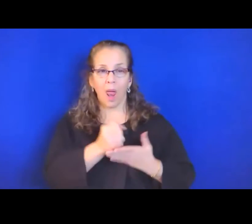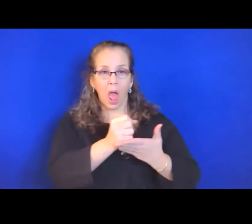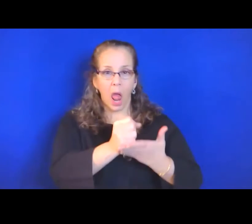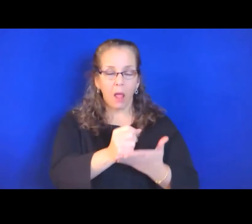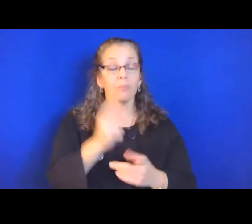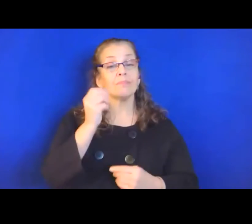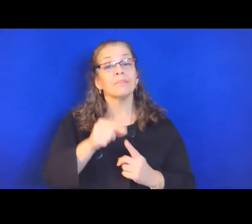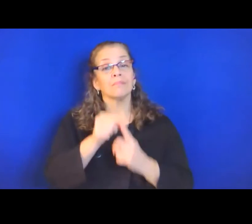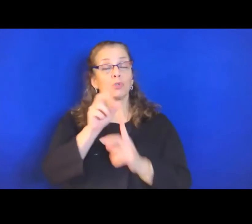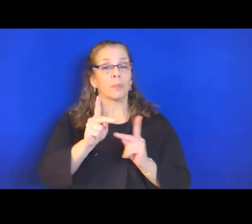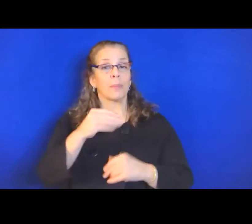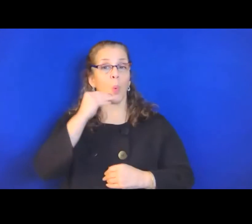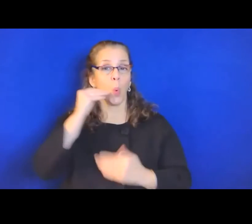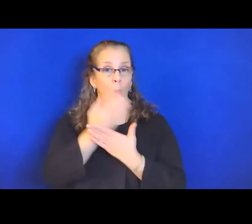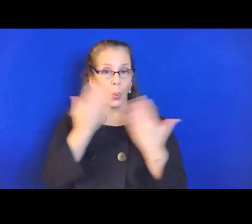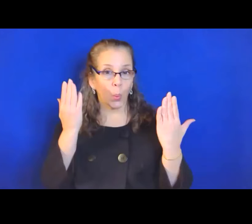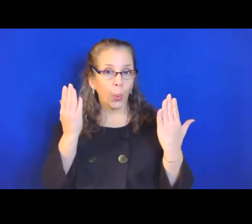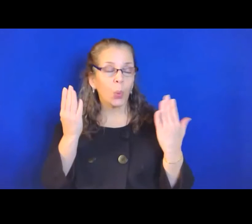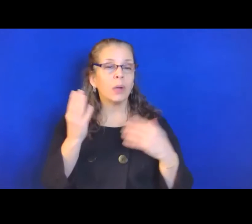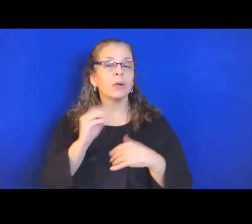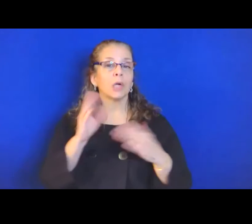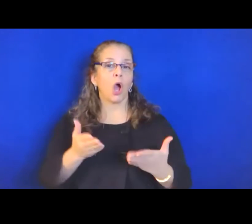站啊人多的地方呢，